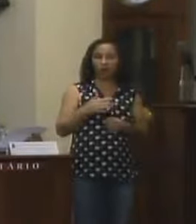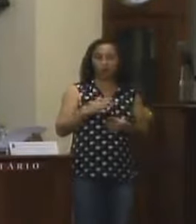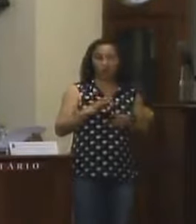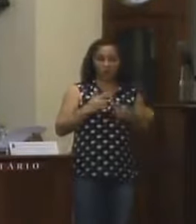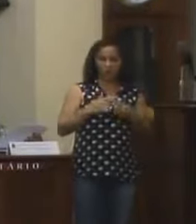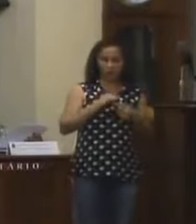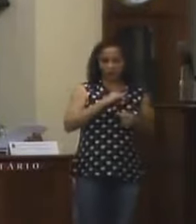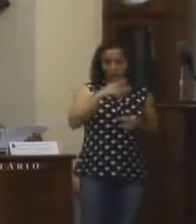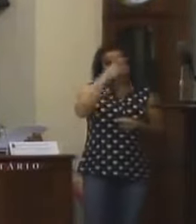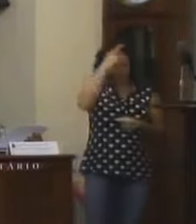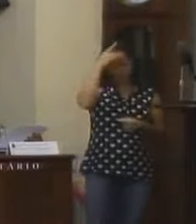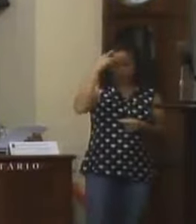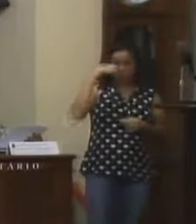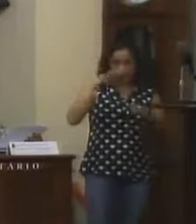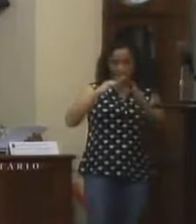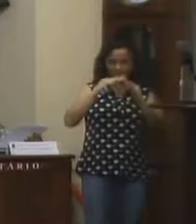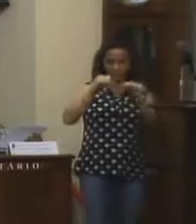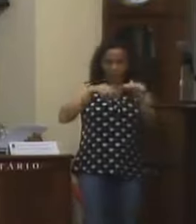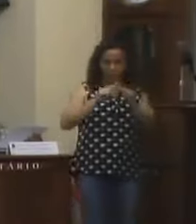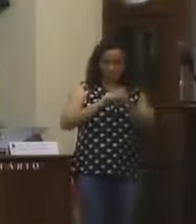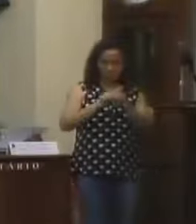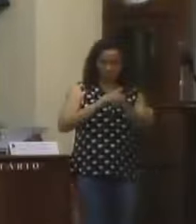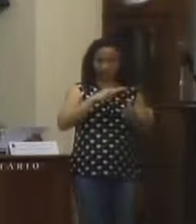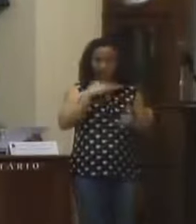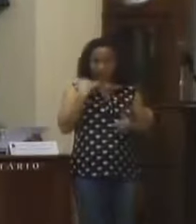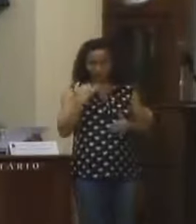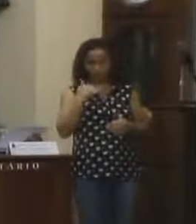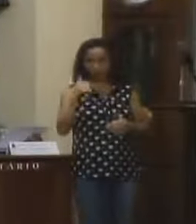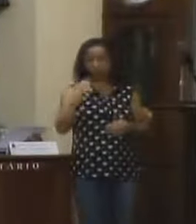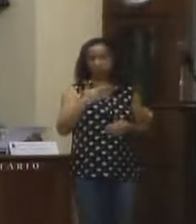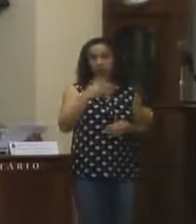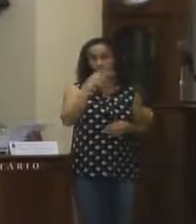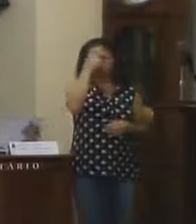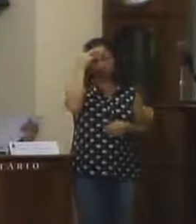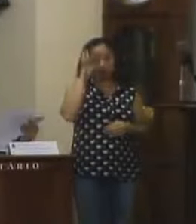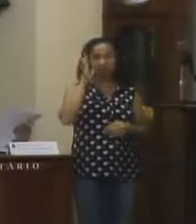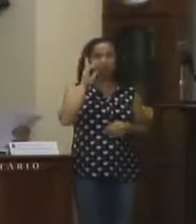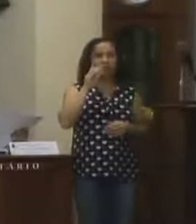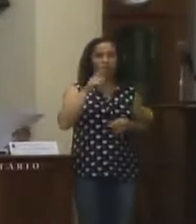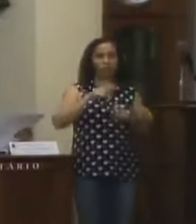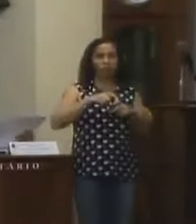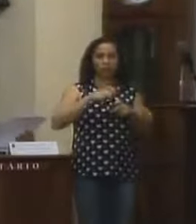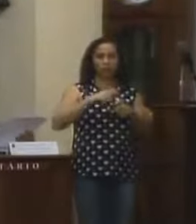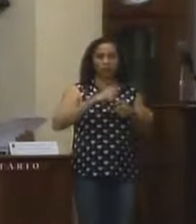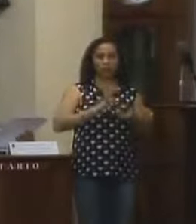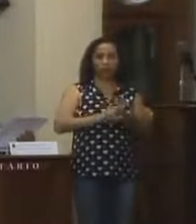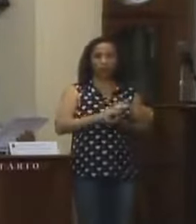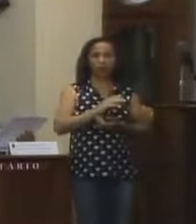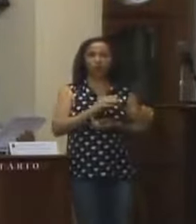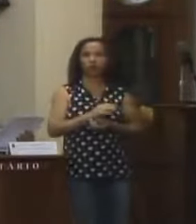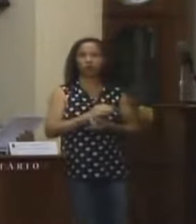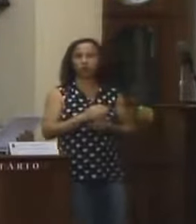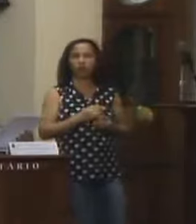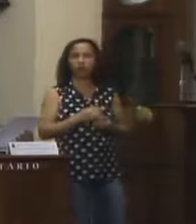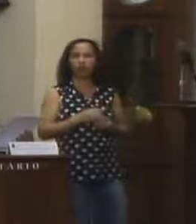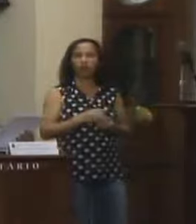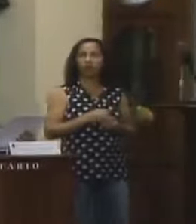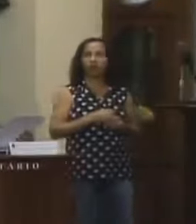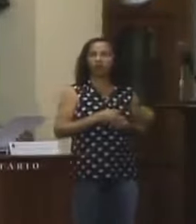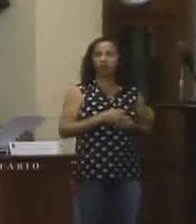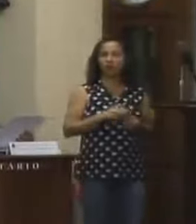para os moradores de nossa cidade, tanto na sede quanto nos distritos. A necessidade de deslocamento de um perito de fora atrasa a liberação